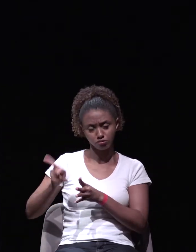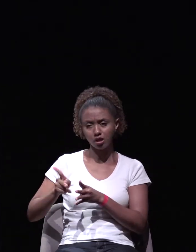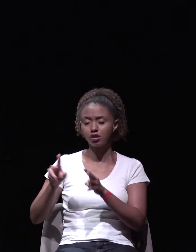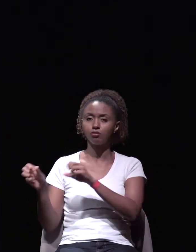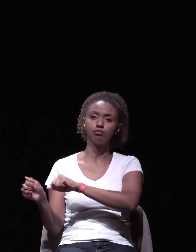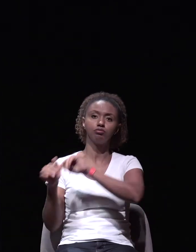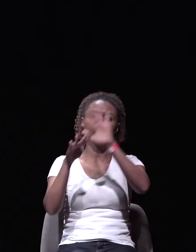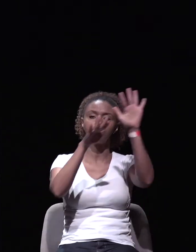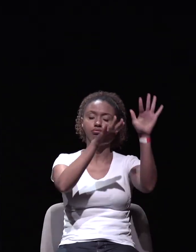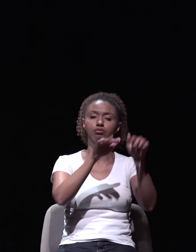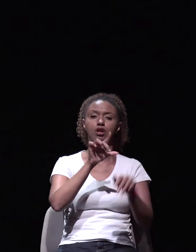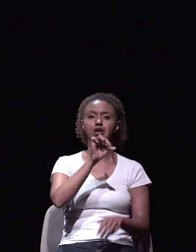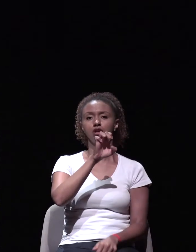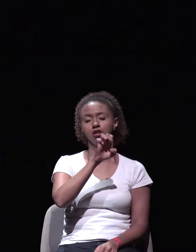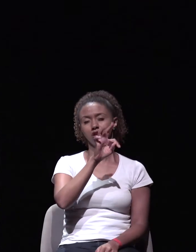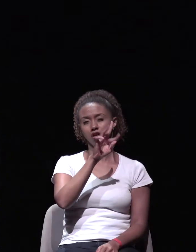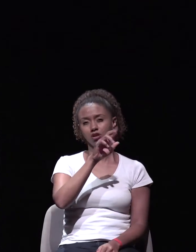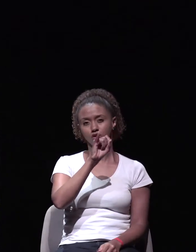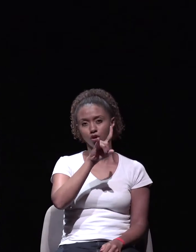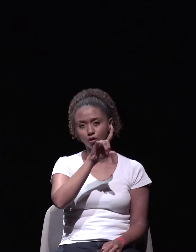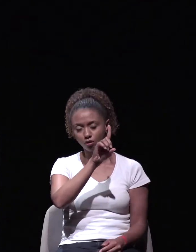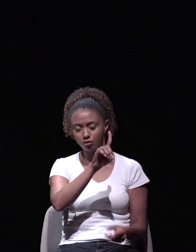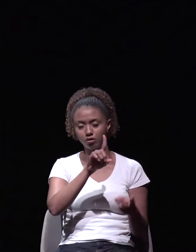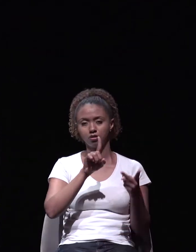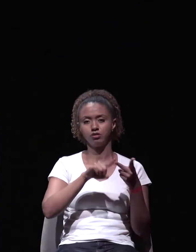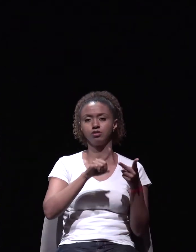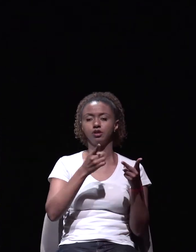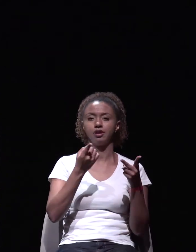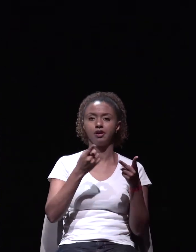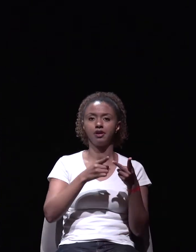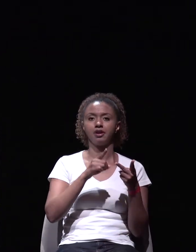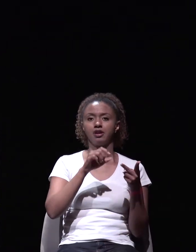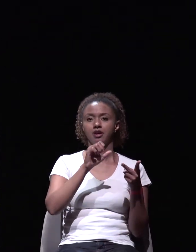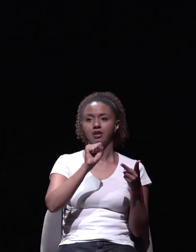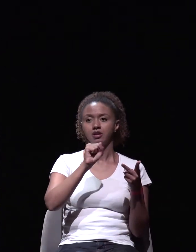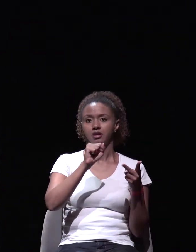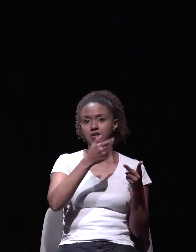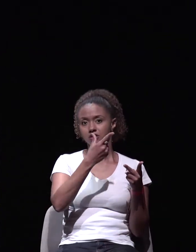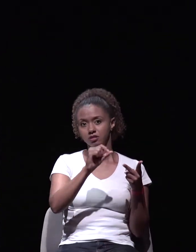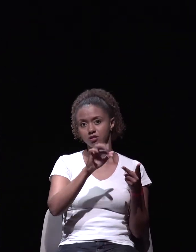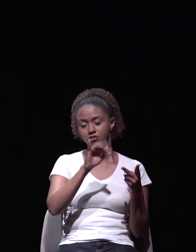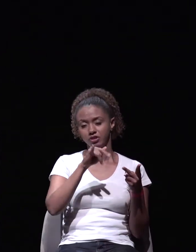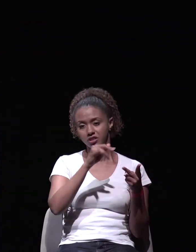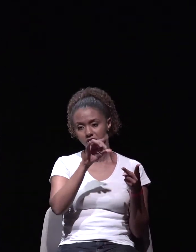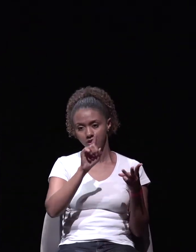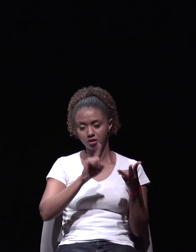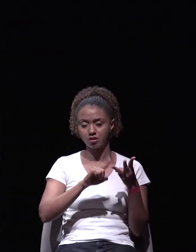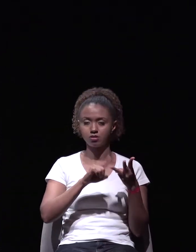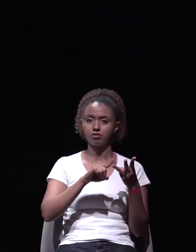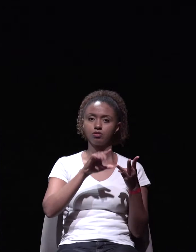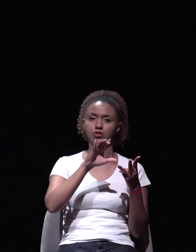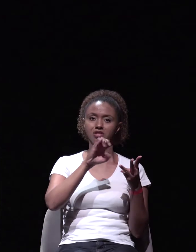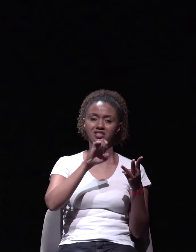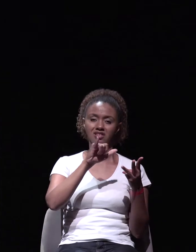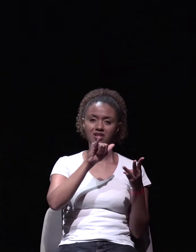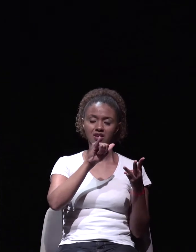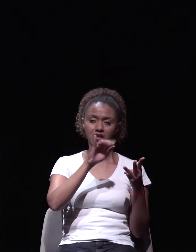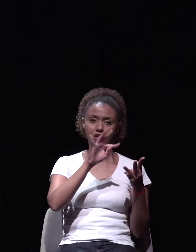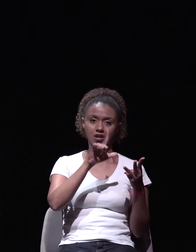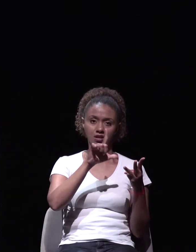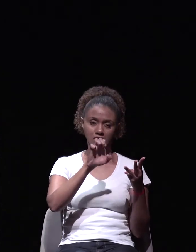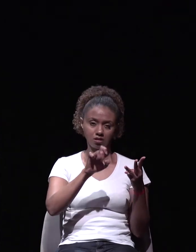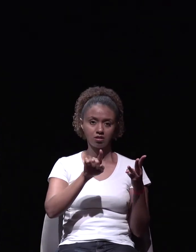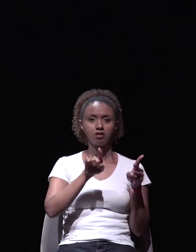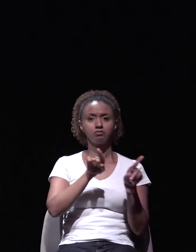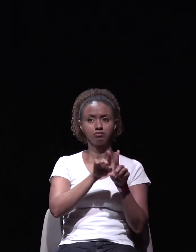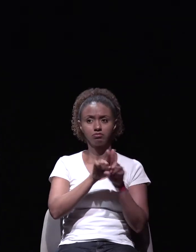Chicago, e numa segunda onda também São Francisco, Seattle, né? E a indústria, que perdeu muitos